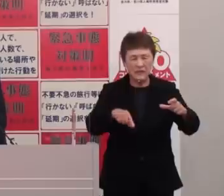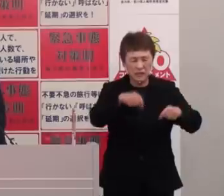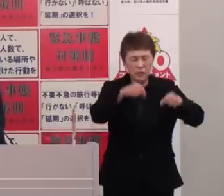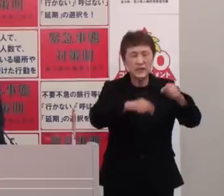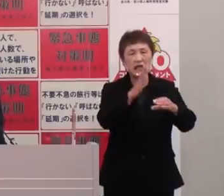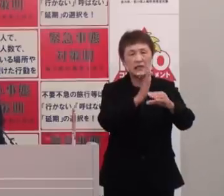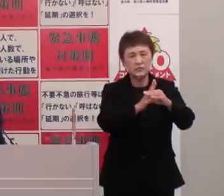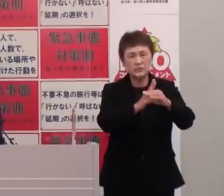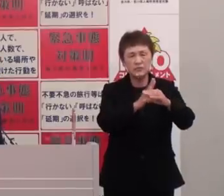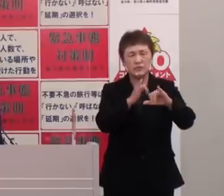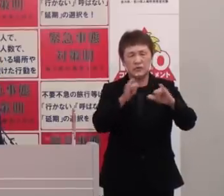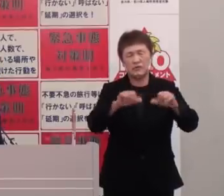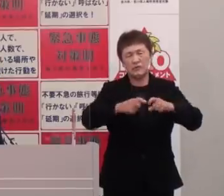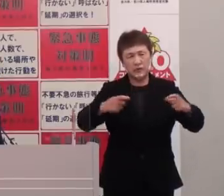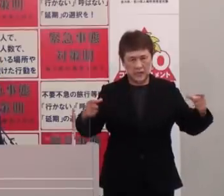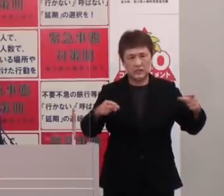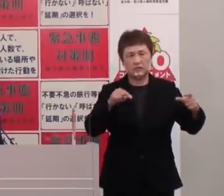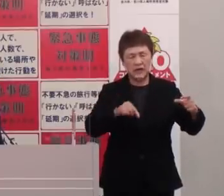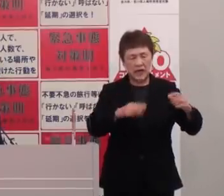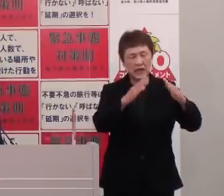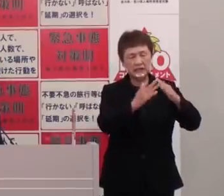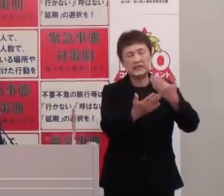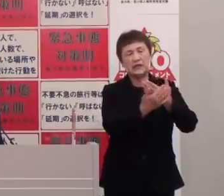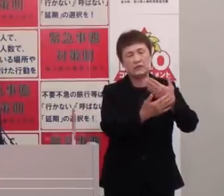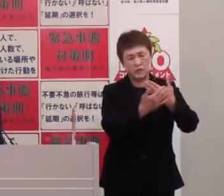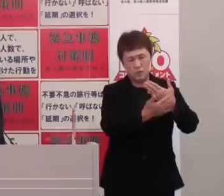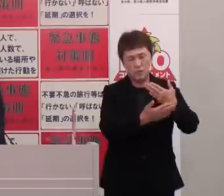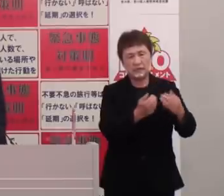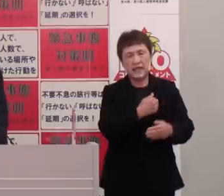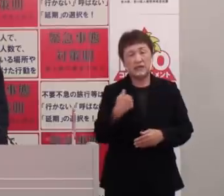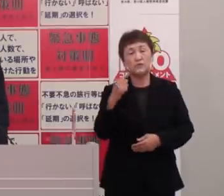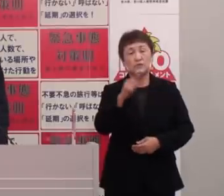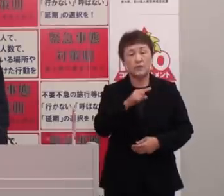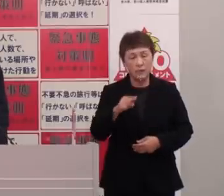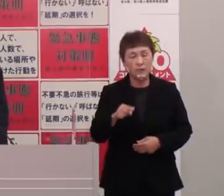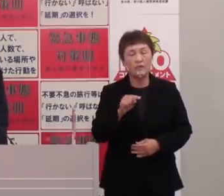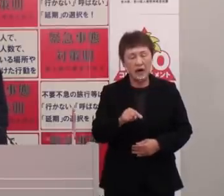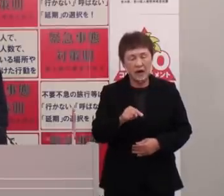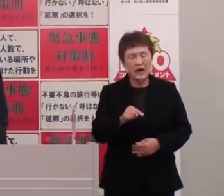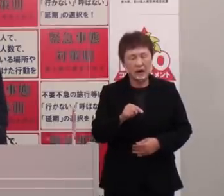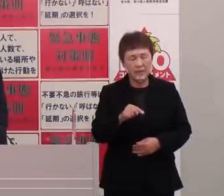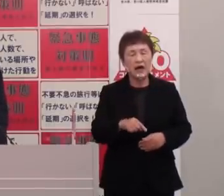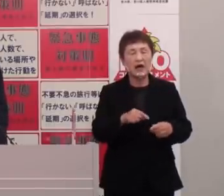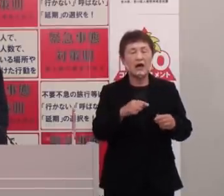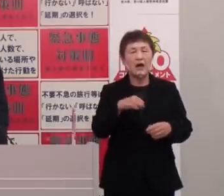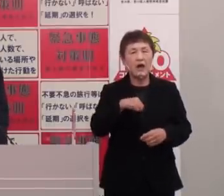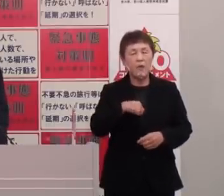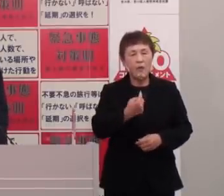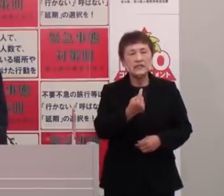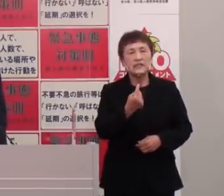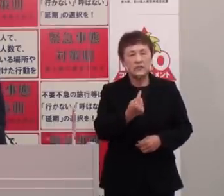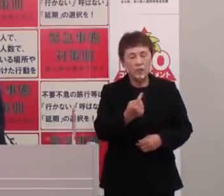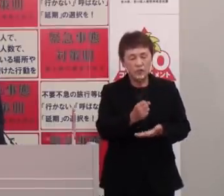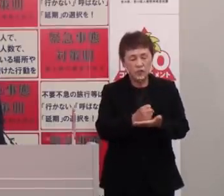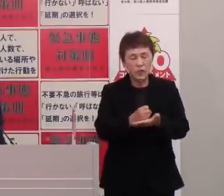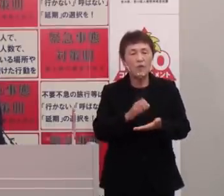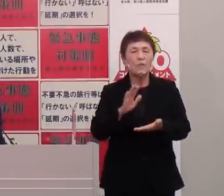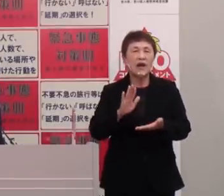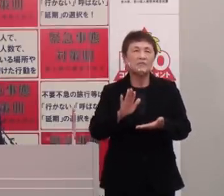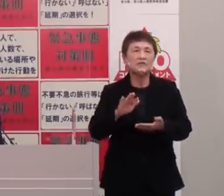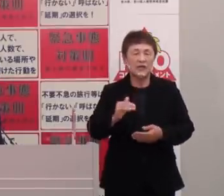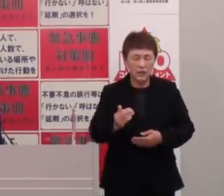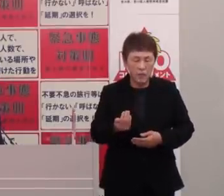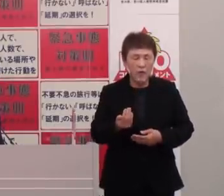加しており、自宅療養が可能な方については、実はそのご本人のご都合もありますけれども、自宅療養